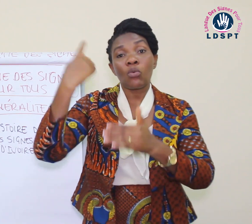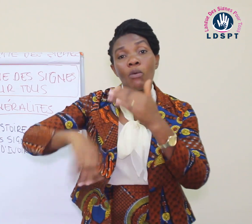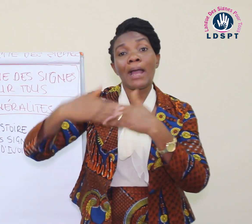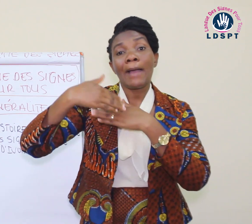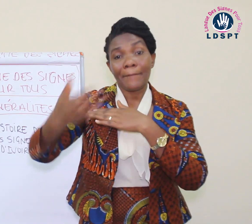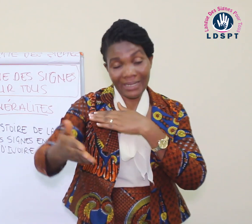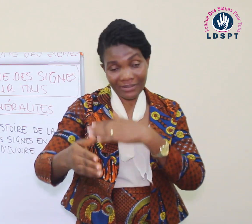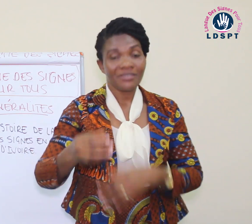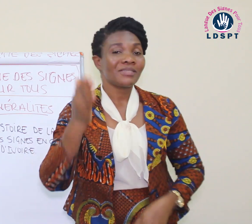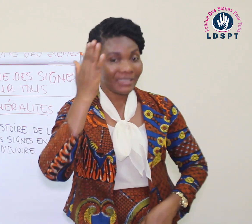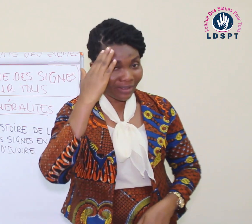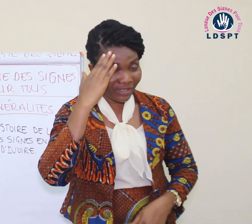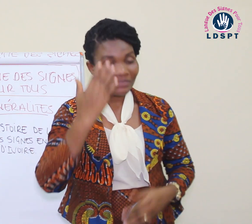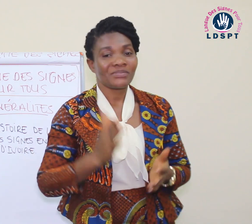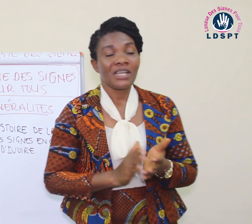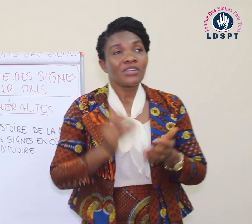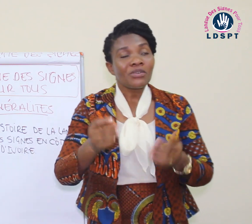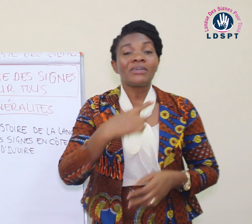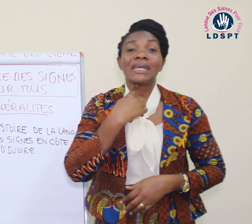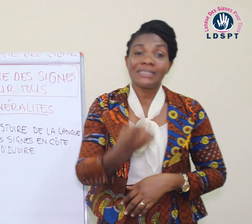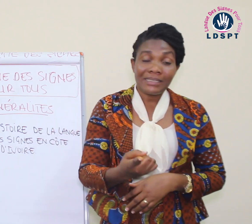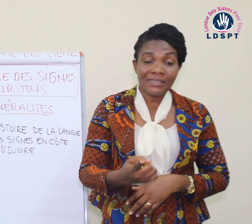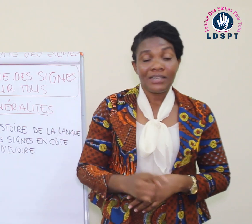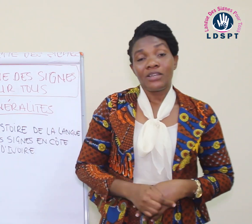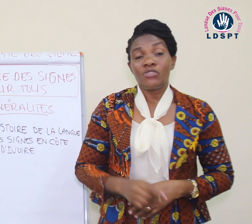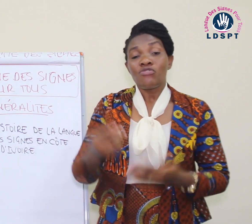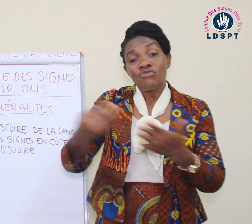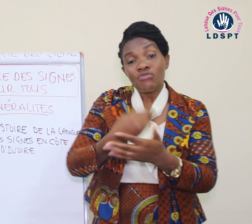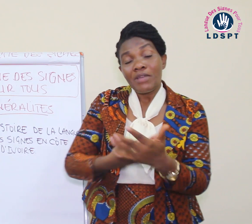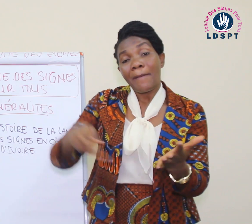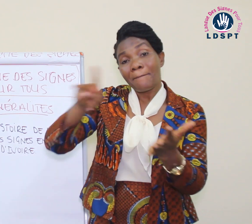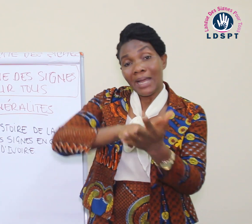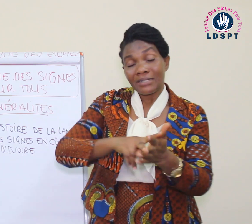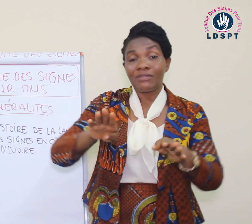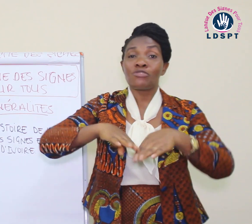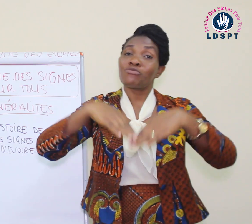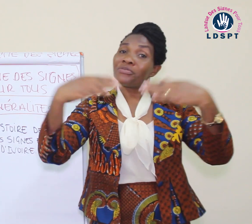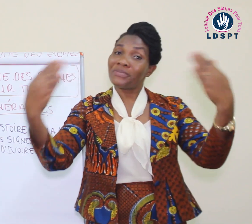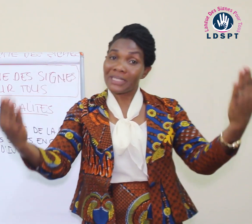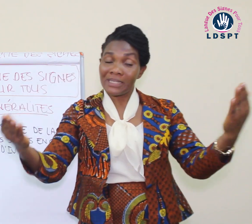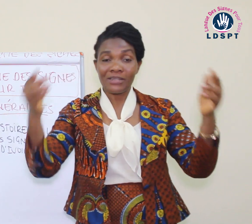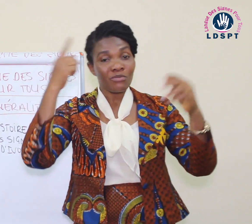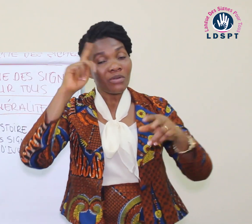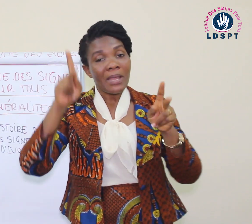Une riche et nouvelle page va s'ouvrir pour les personnes sourdes à partir